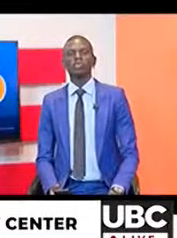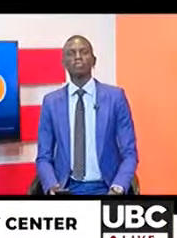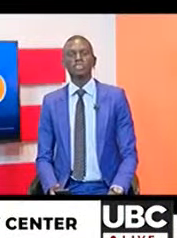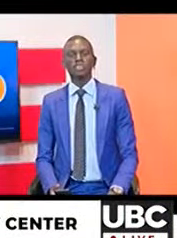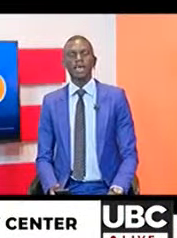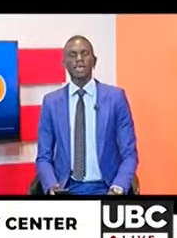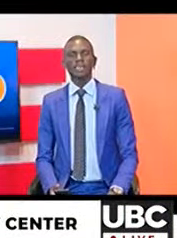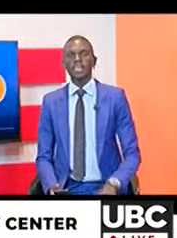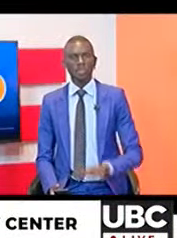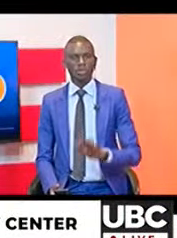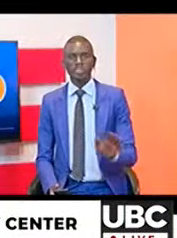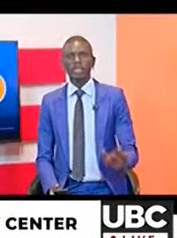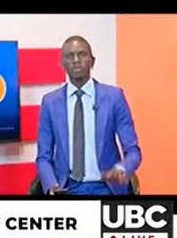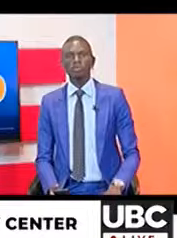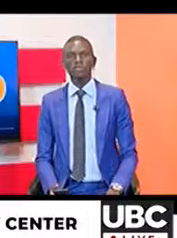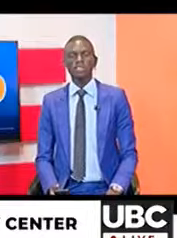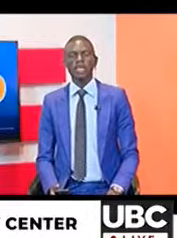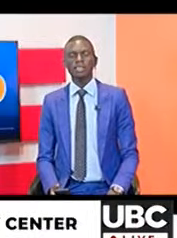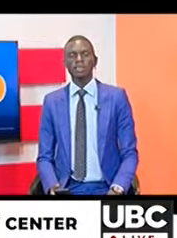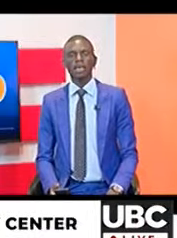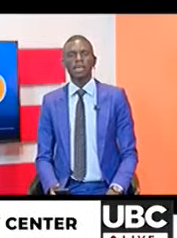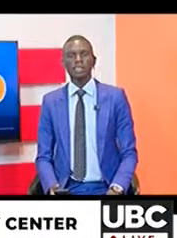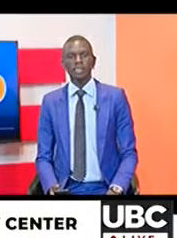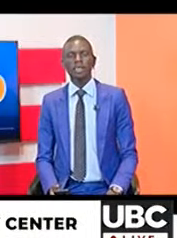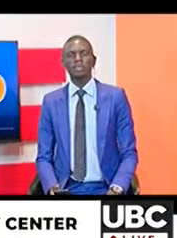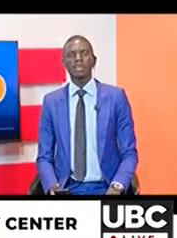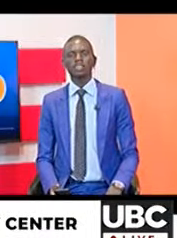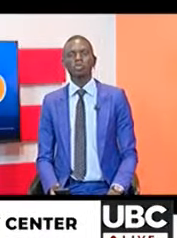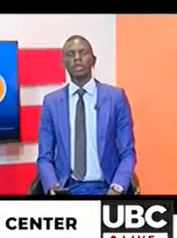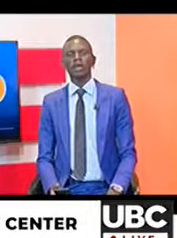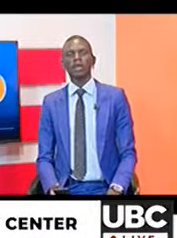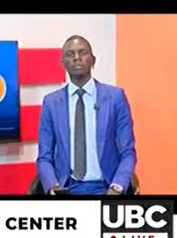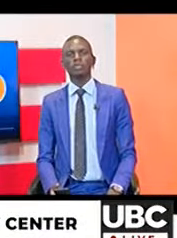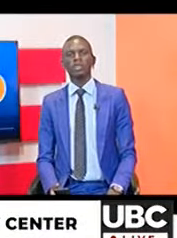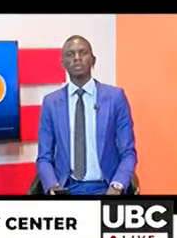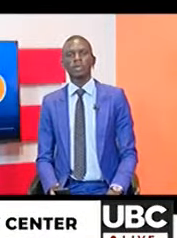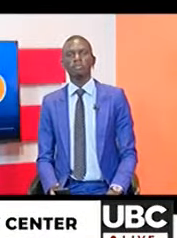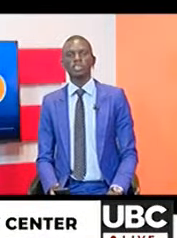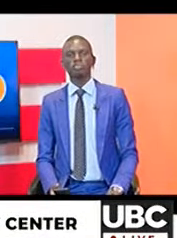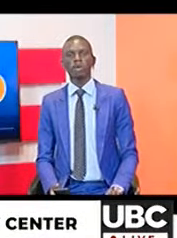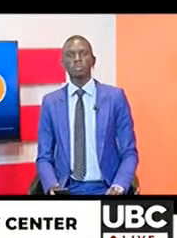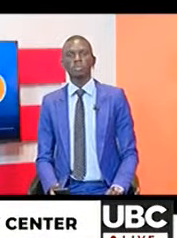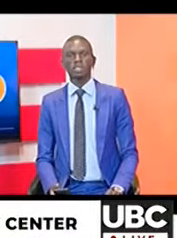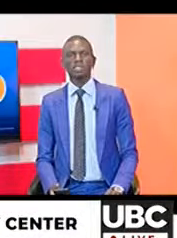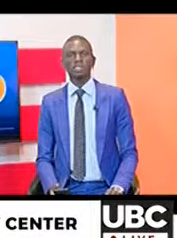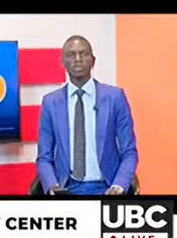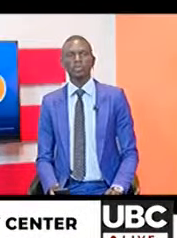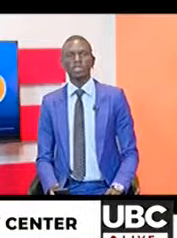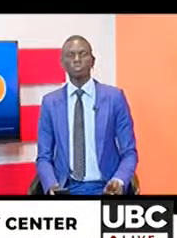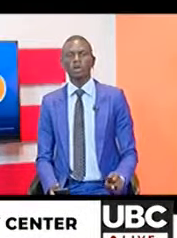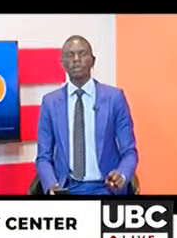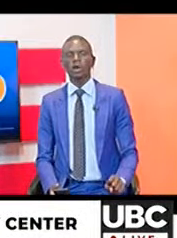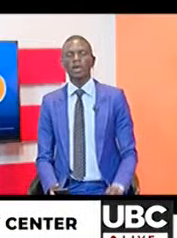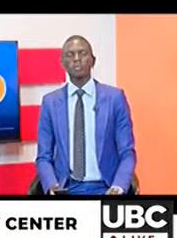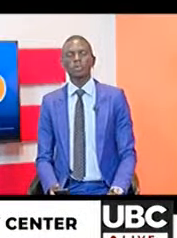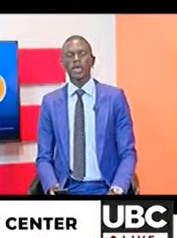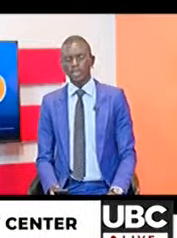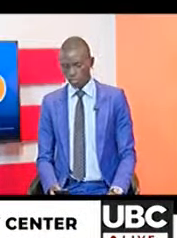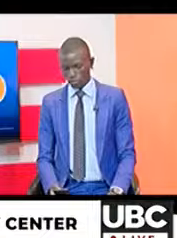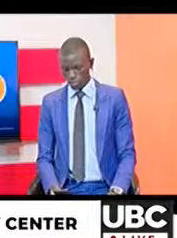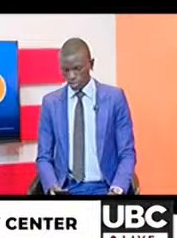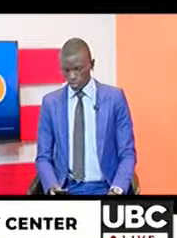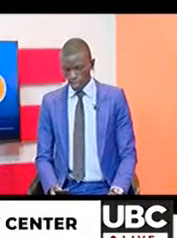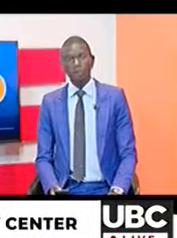returning officer, national returning officer, agata ateno kulanga bioneve la bifuni duwa mwilisu kisezenja ulezula chiku mwana mukaga mu Uganda